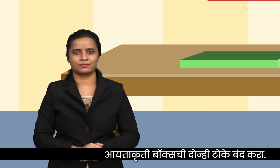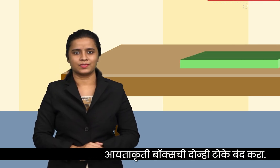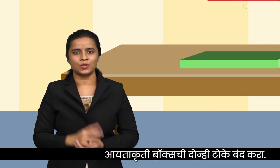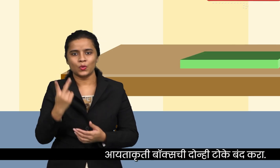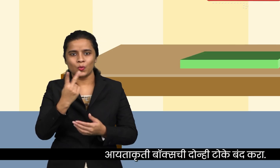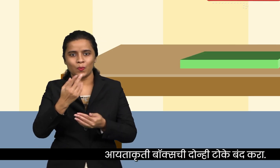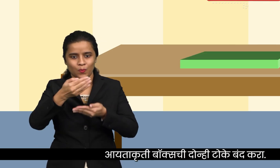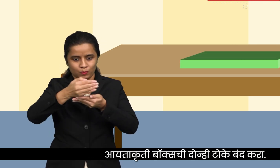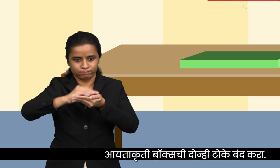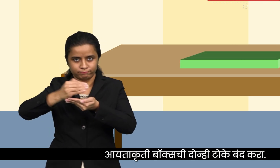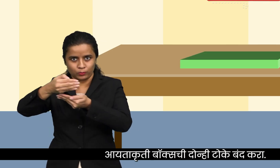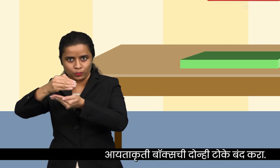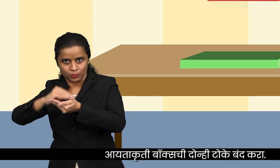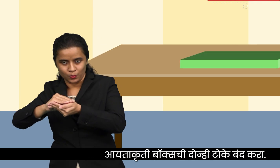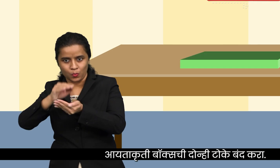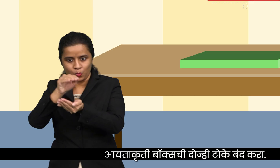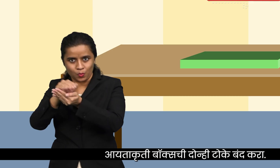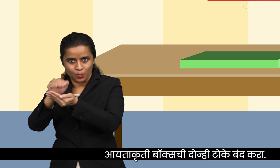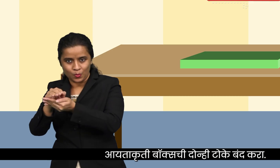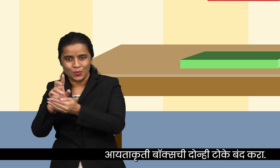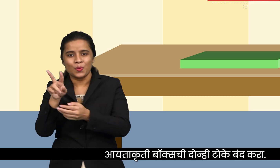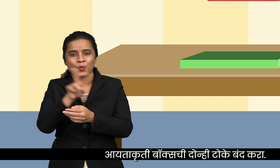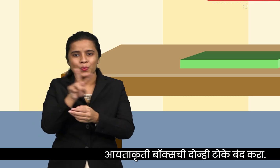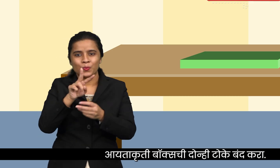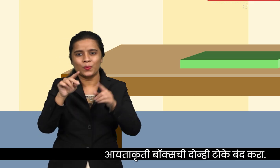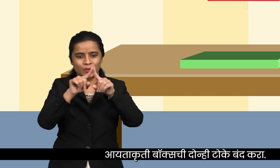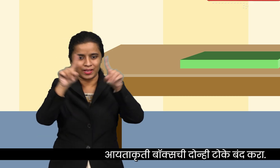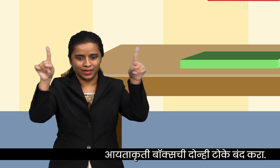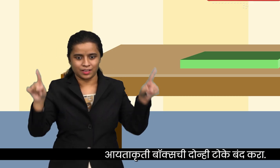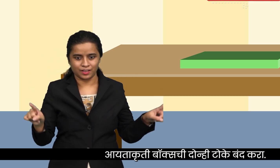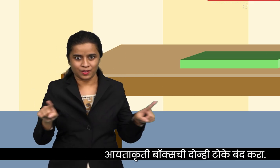आयताकृती बॉक्सची दोन्ही टोके बंद करा.